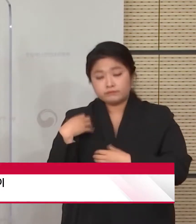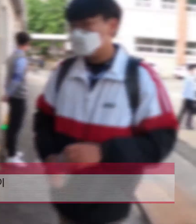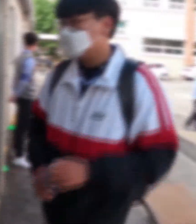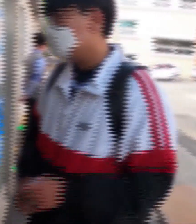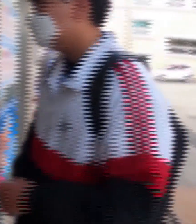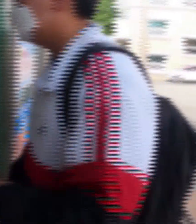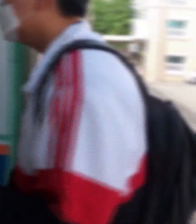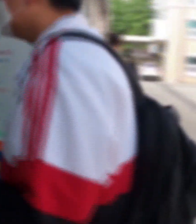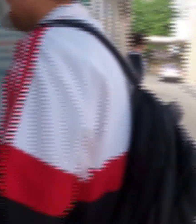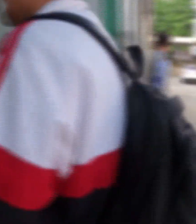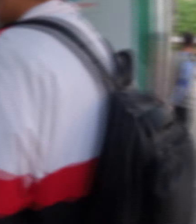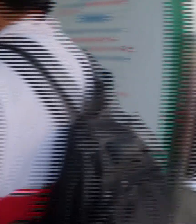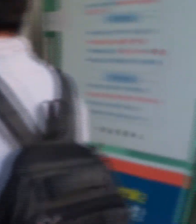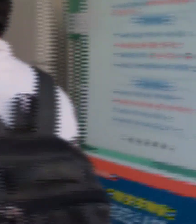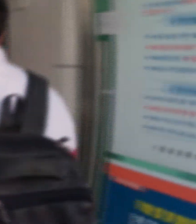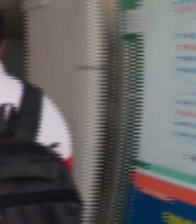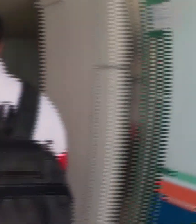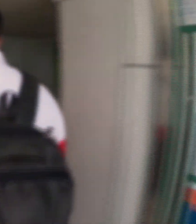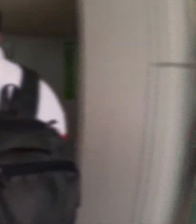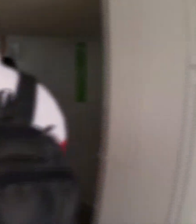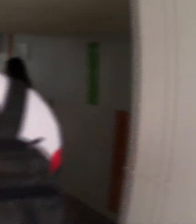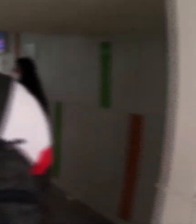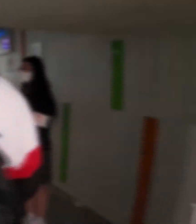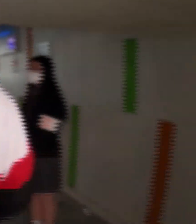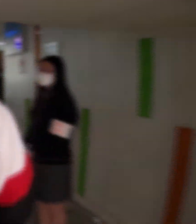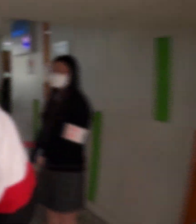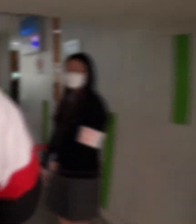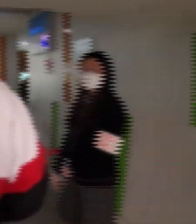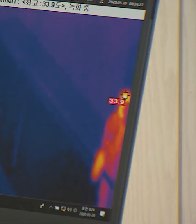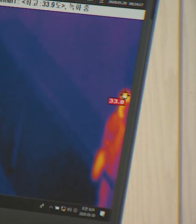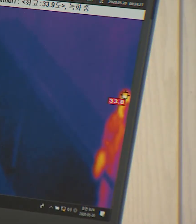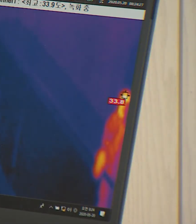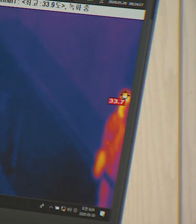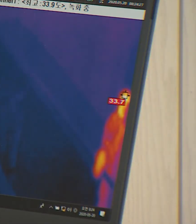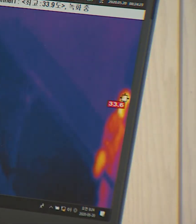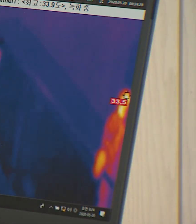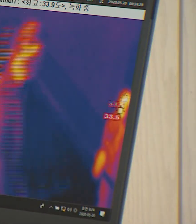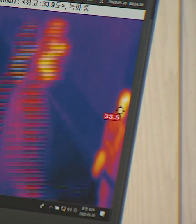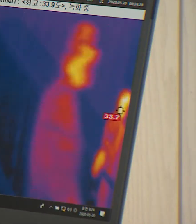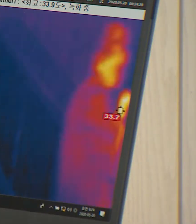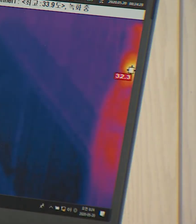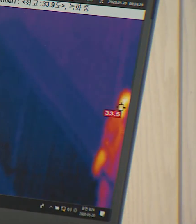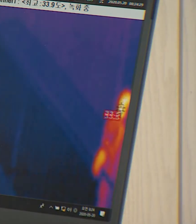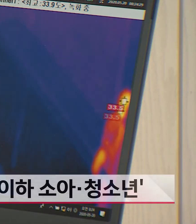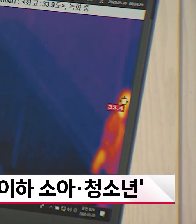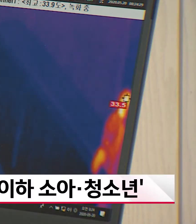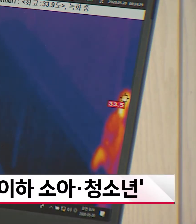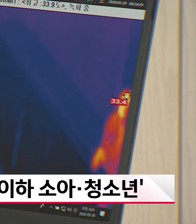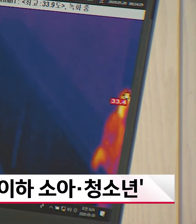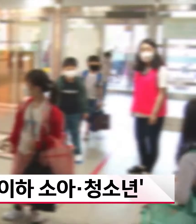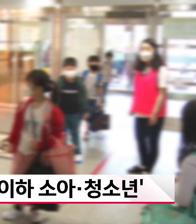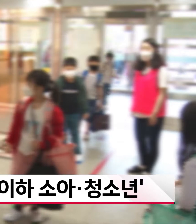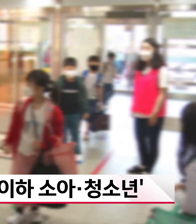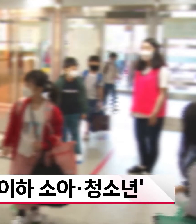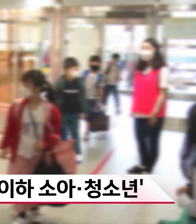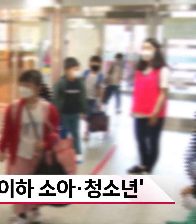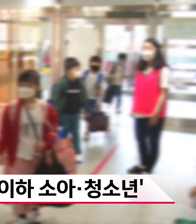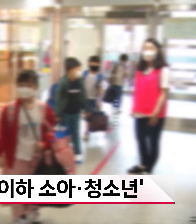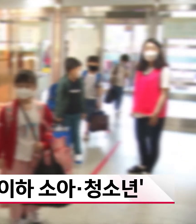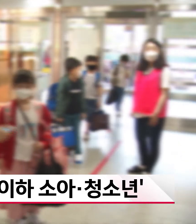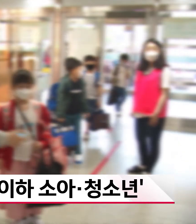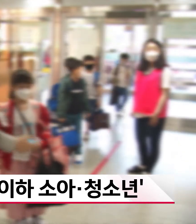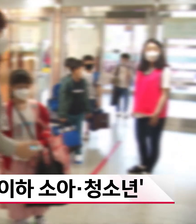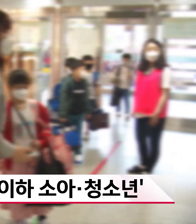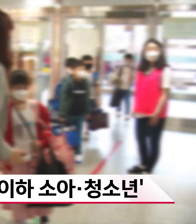현실입니다. 고령층뿐 아니라 소아청소년도 걱정입니다. 11월 첫째 주 18세 이하 소아청소년이 전체